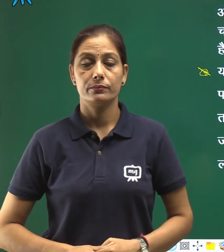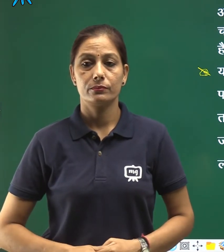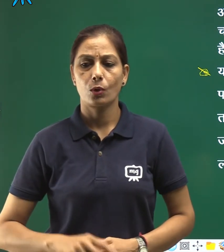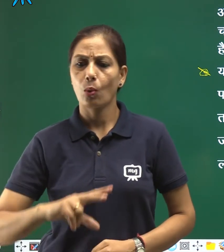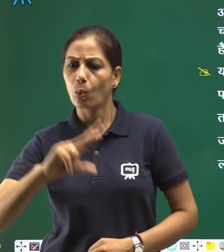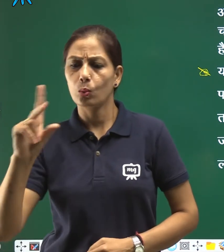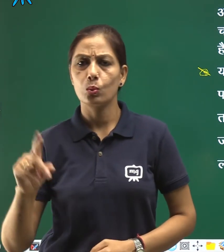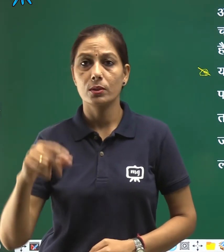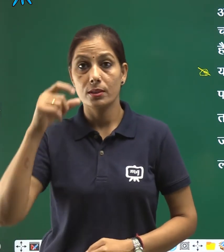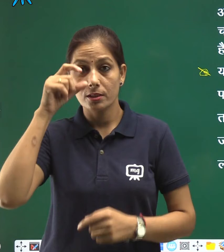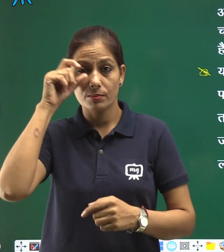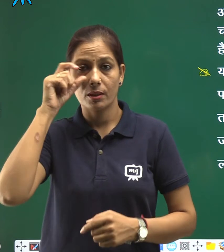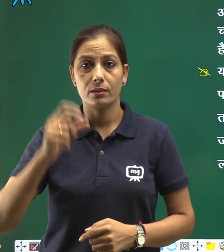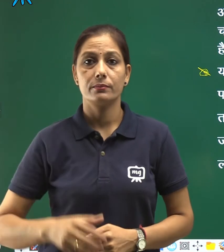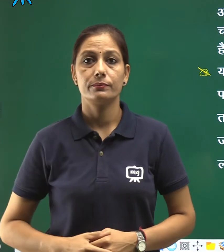दूसरा चश्मा